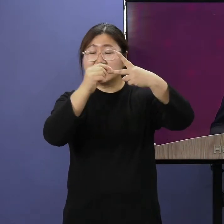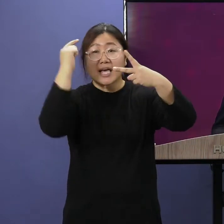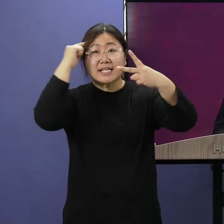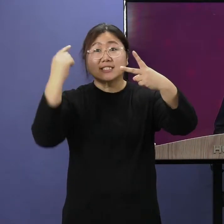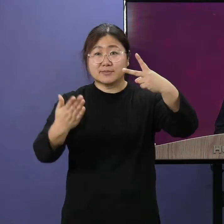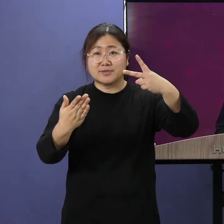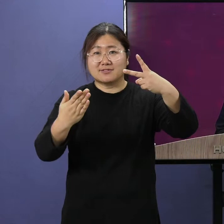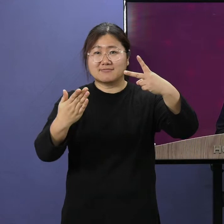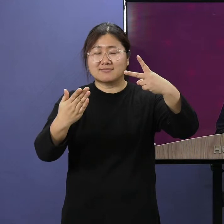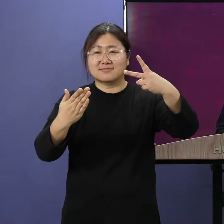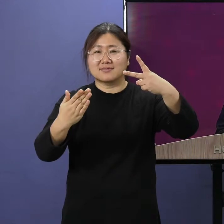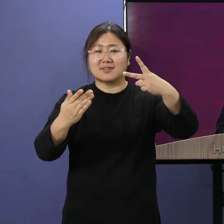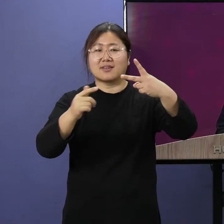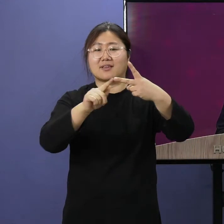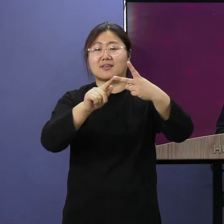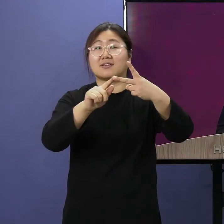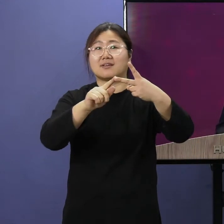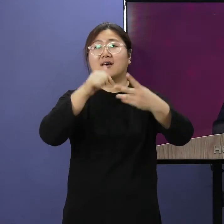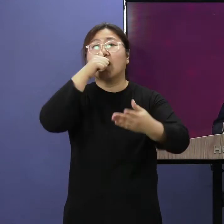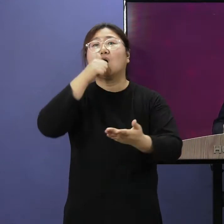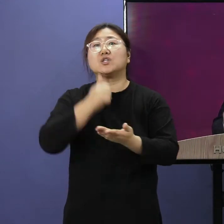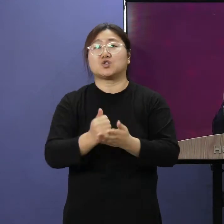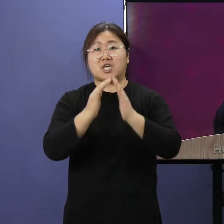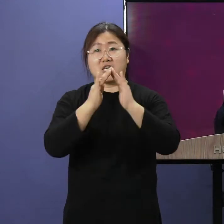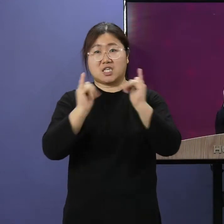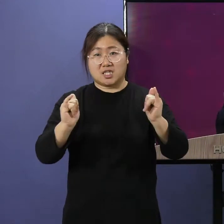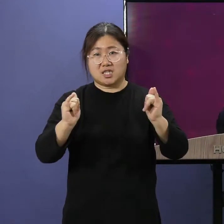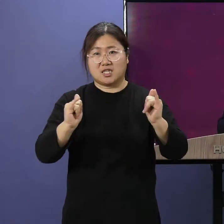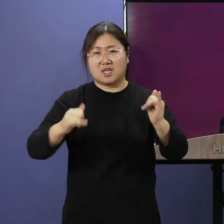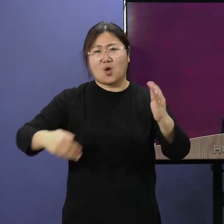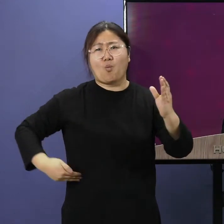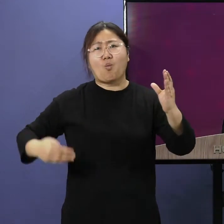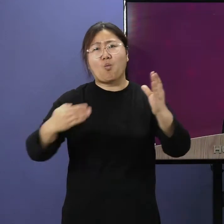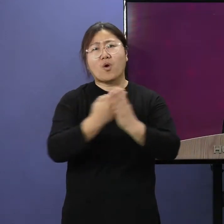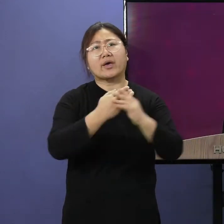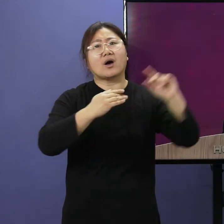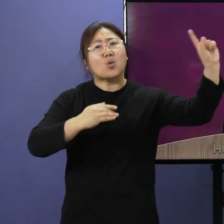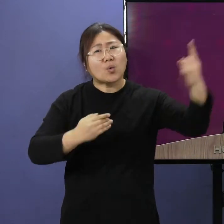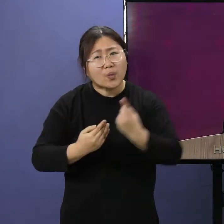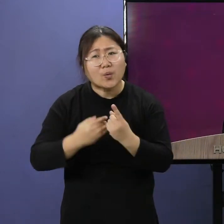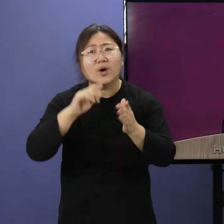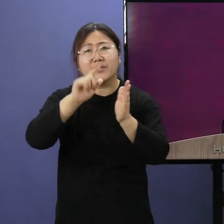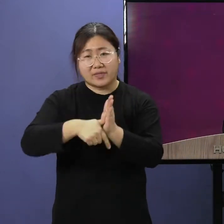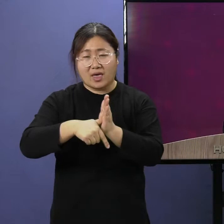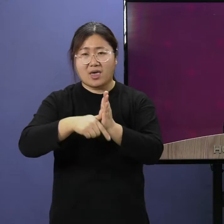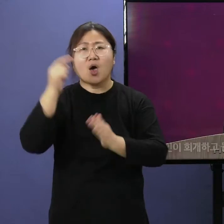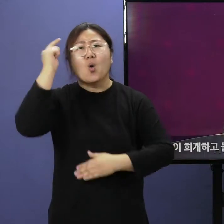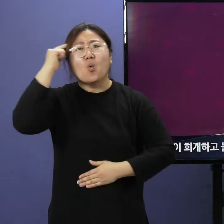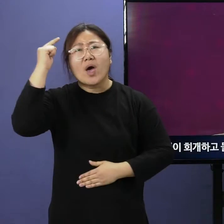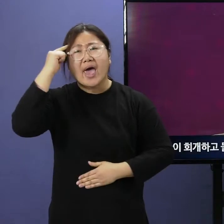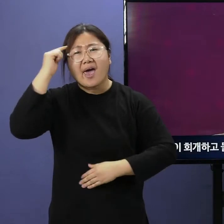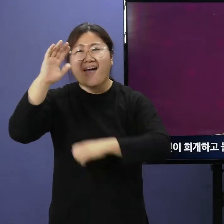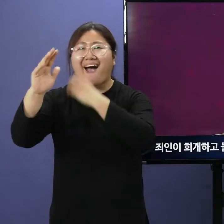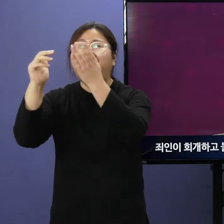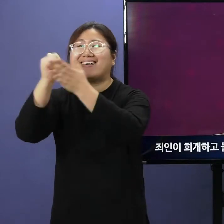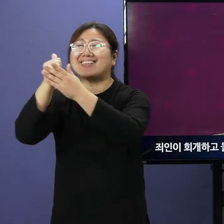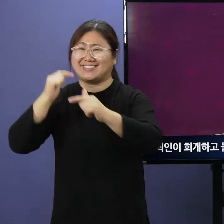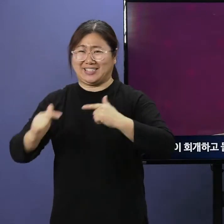기뻐하시는가? 여러분, 그 이유는 한 가지입니다. 바로 사랑입니다.